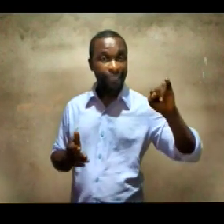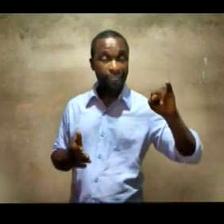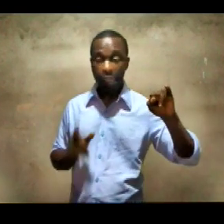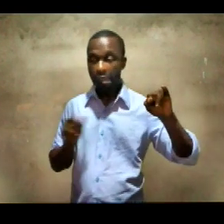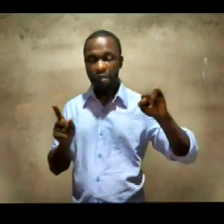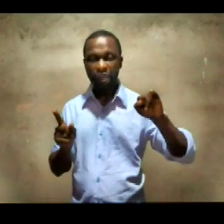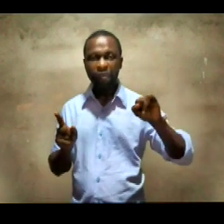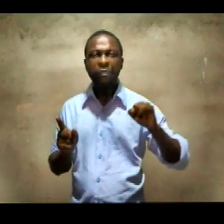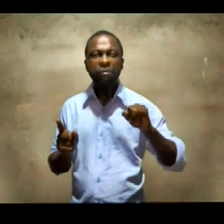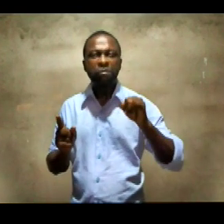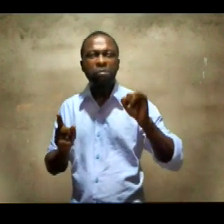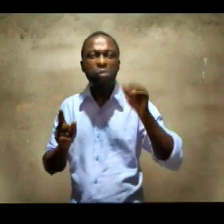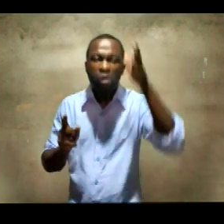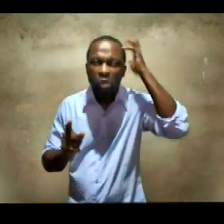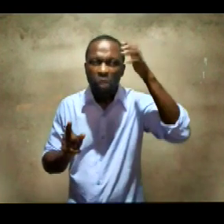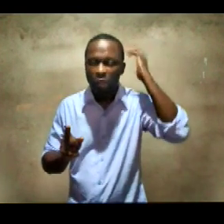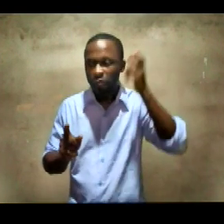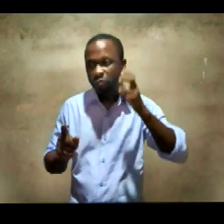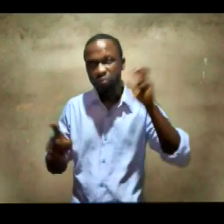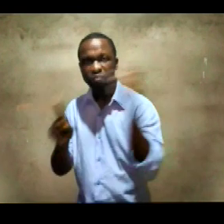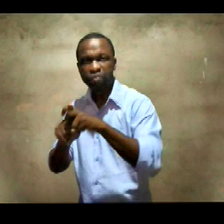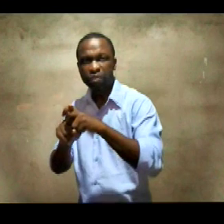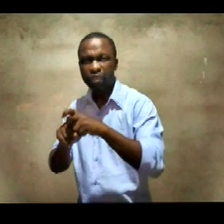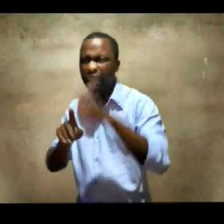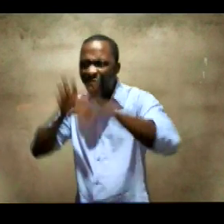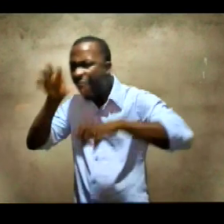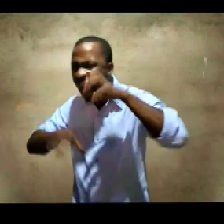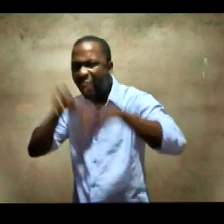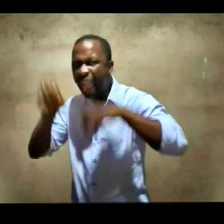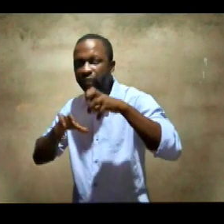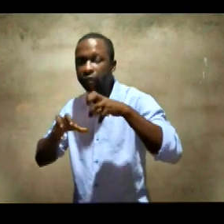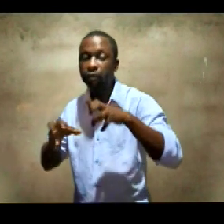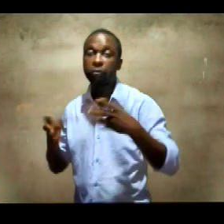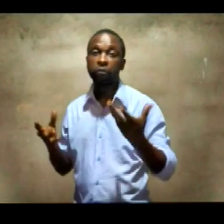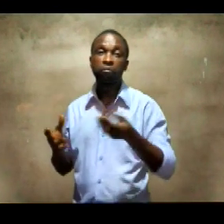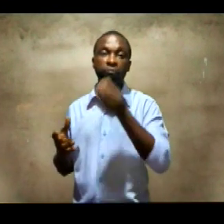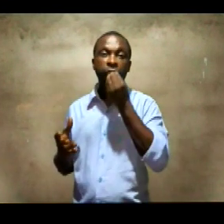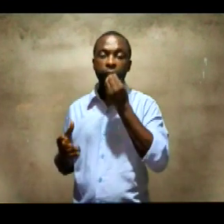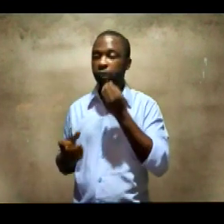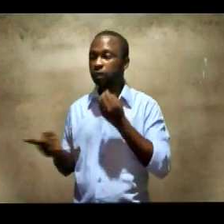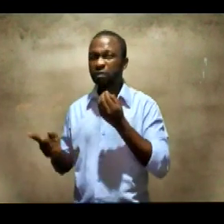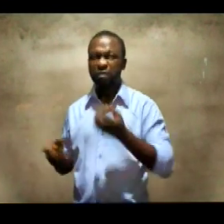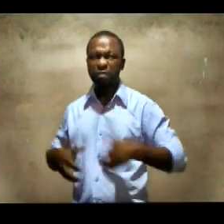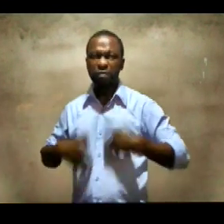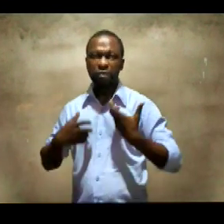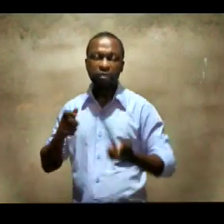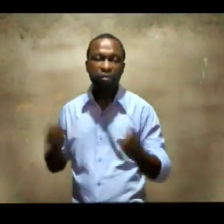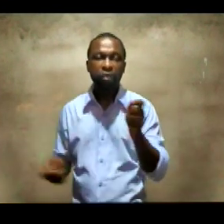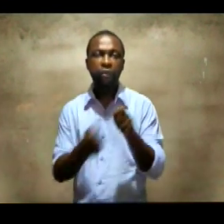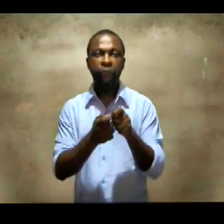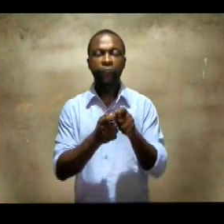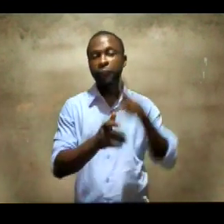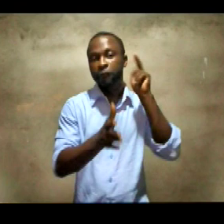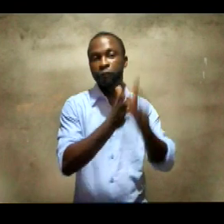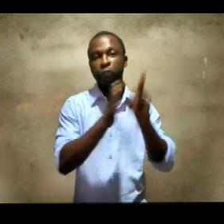années, Saitoti Petro aurait suivi les traces de son père, pourchassant tout prédateur qui aurait attaqué leur bétail. Mais il a